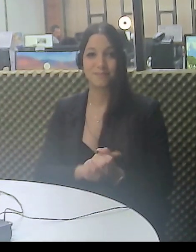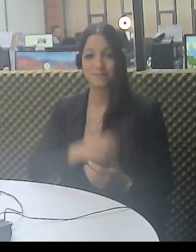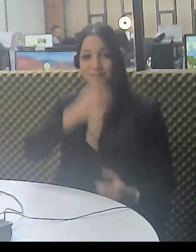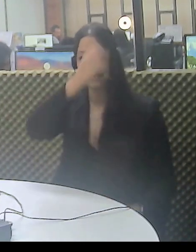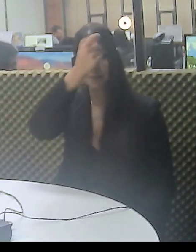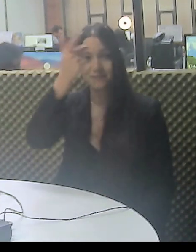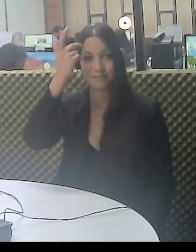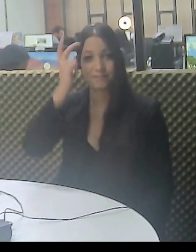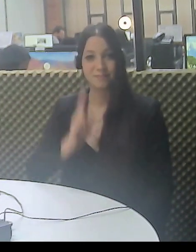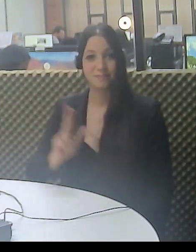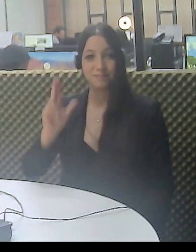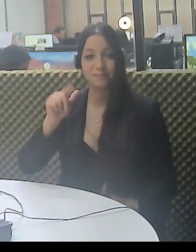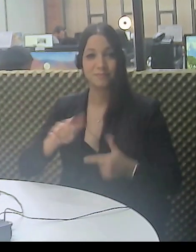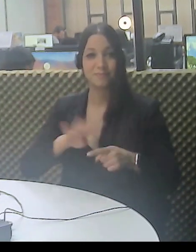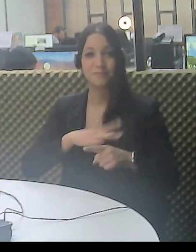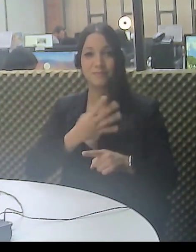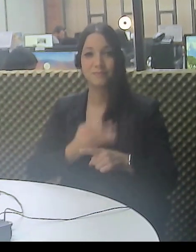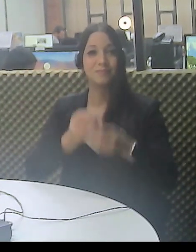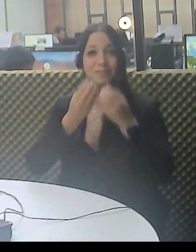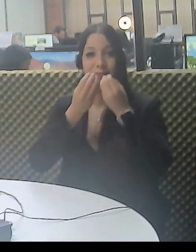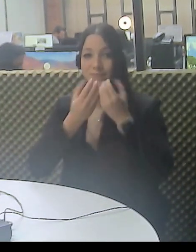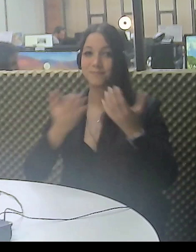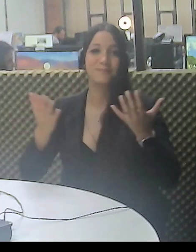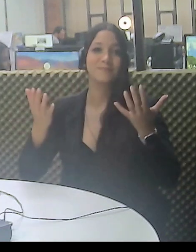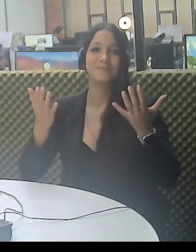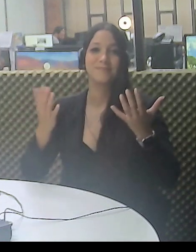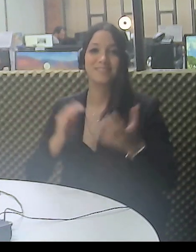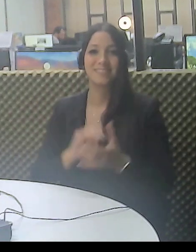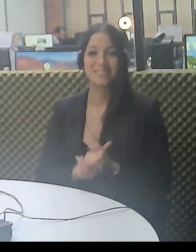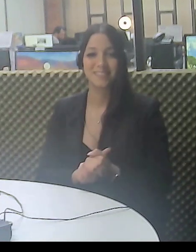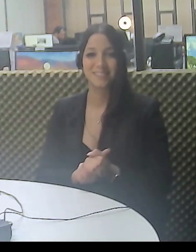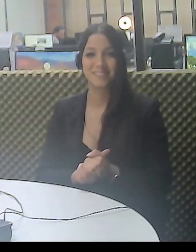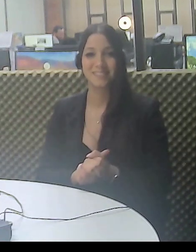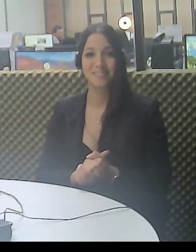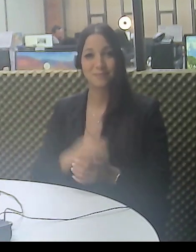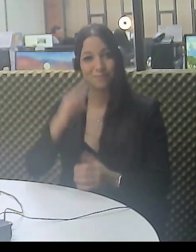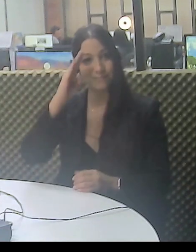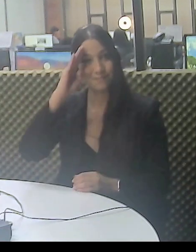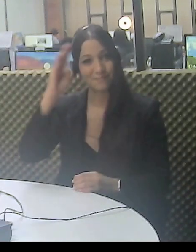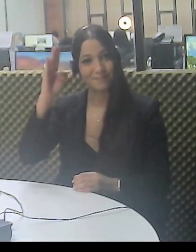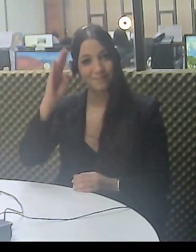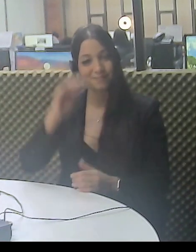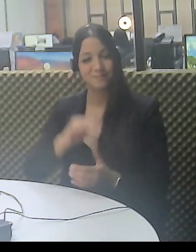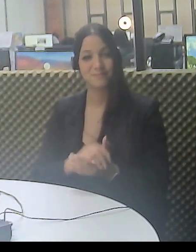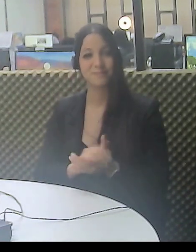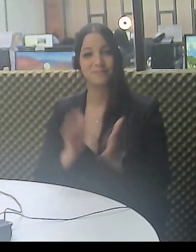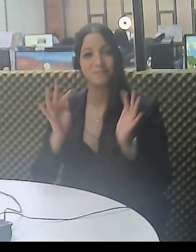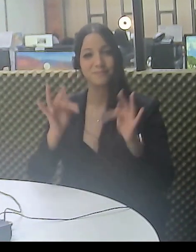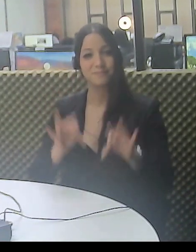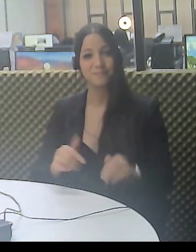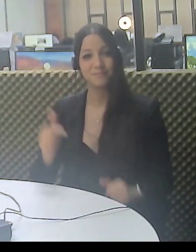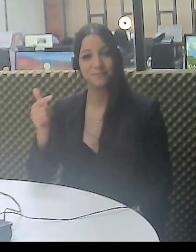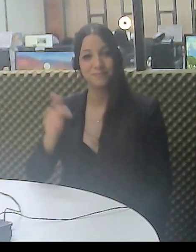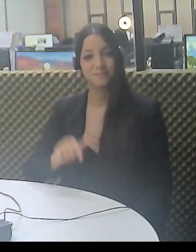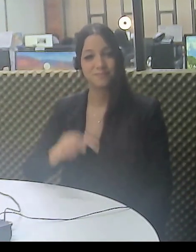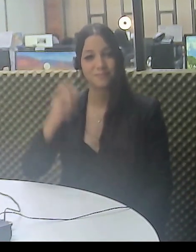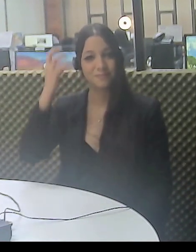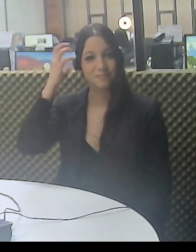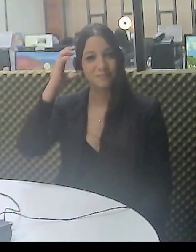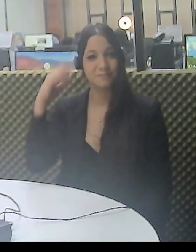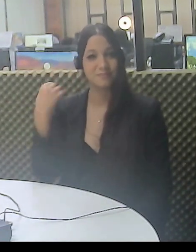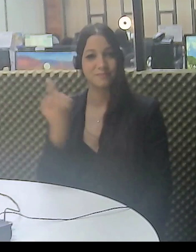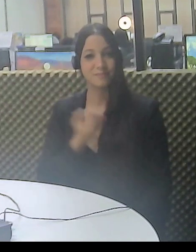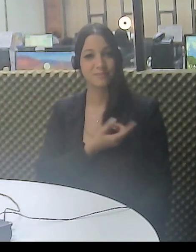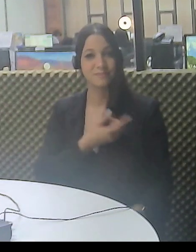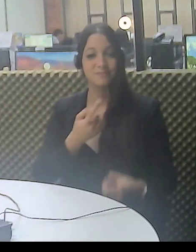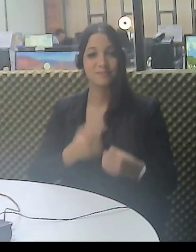Kalima. Prefeitura de Uberlândia, fazer mais, fazer bem. Até a próxima. Fica por aqui mais uma edição do programa